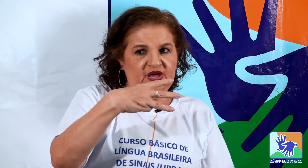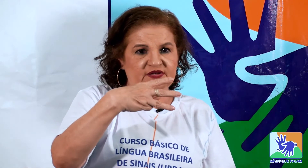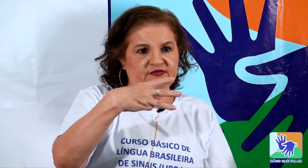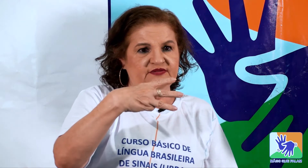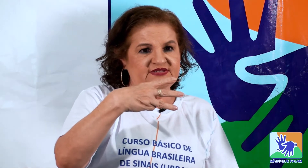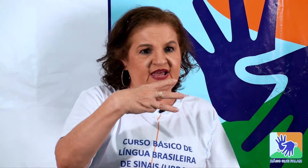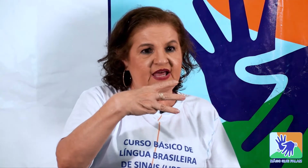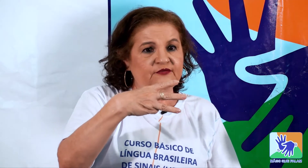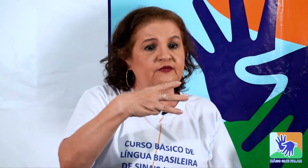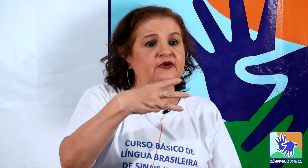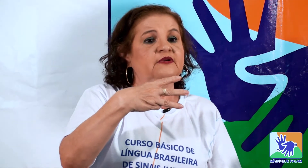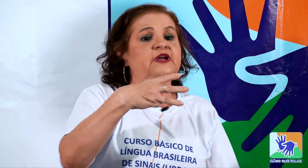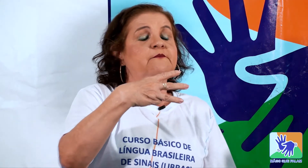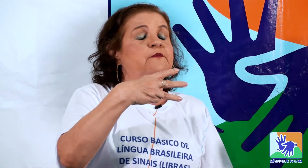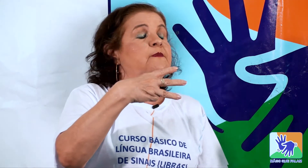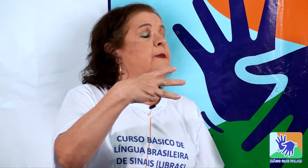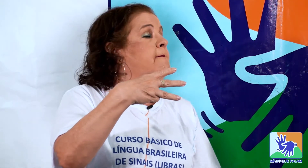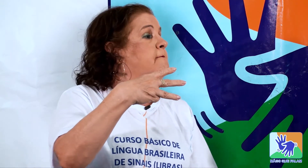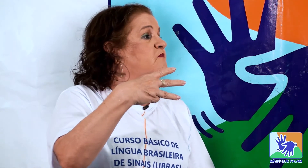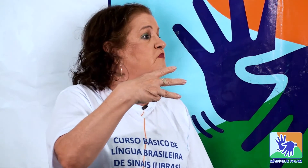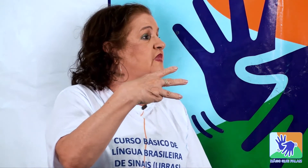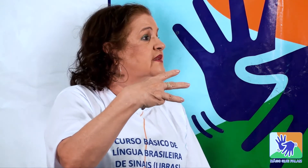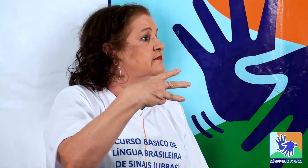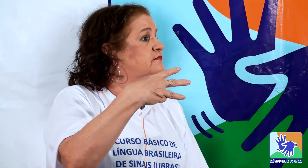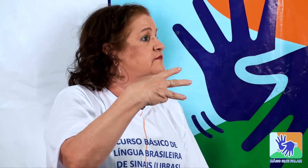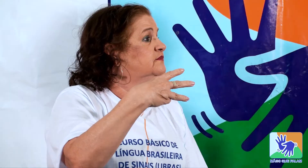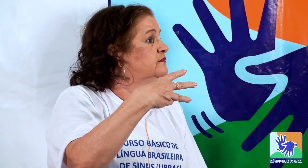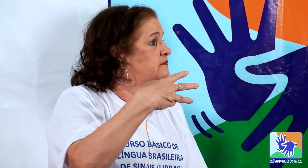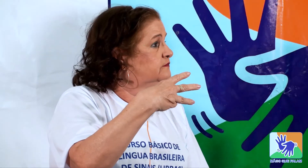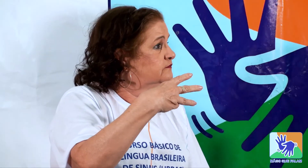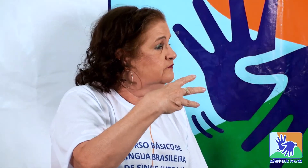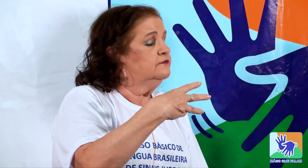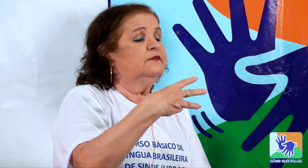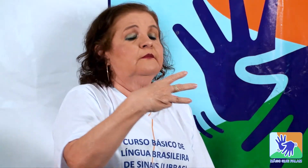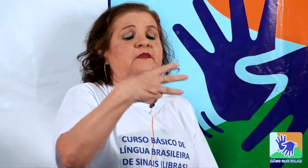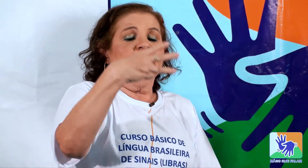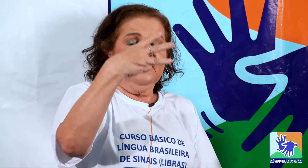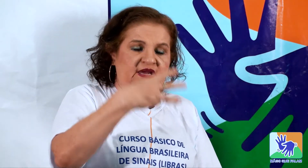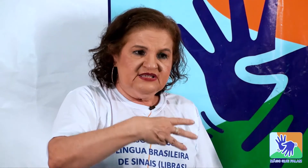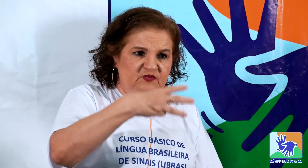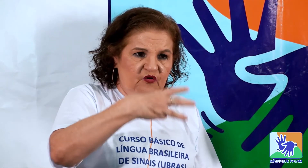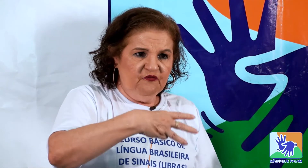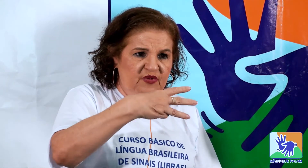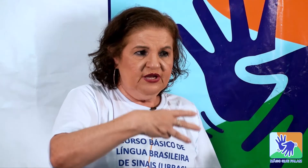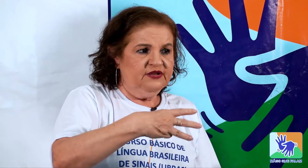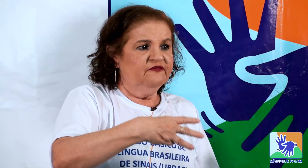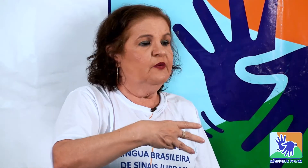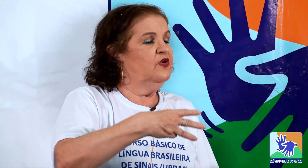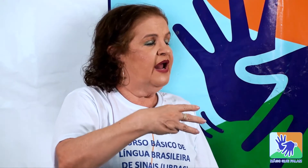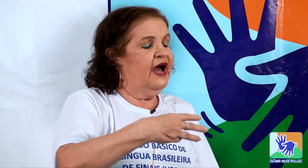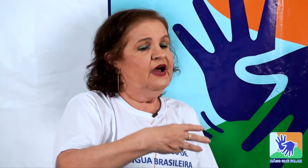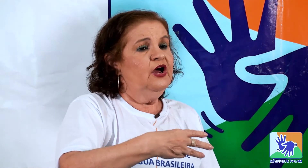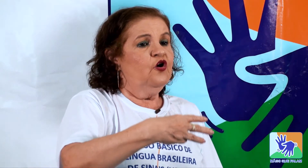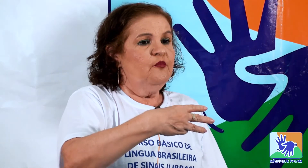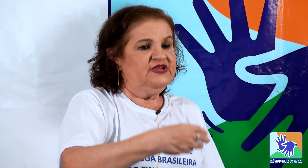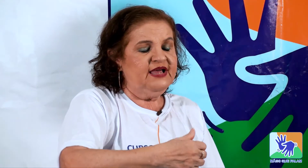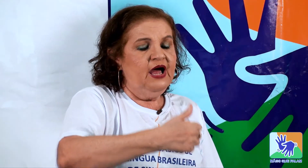movimento, certo? Então, o número terceiro tem que ter esse movimento. Vamos lá começar?